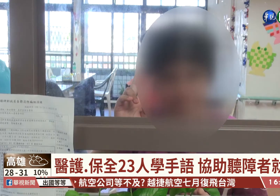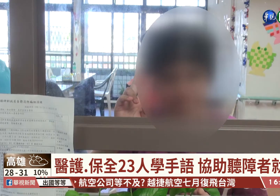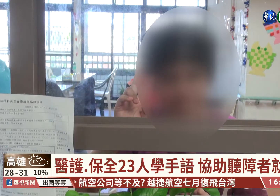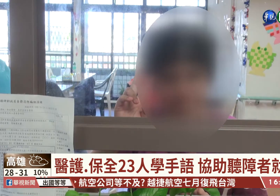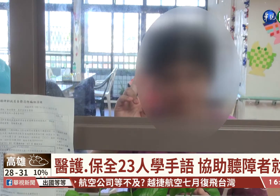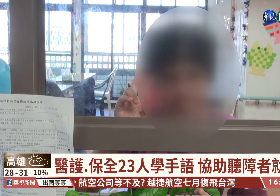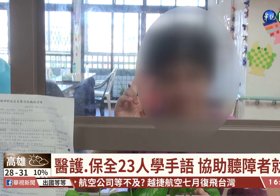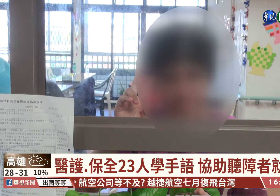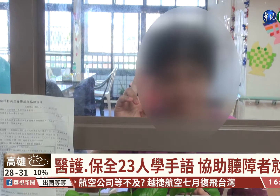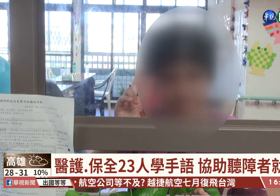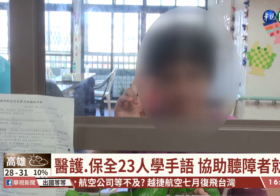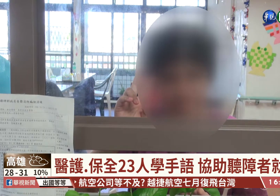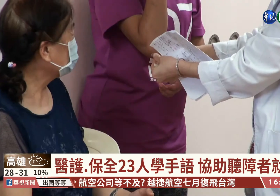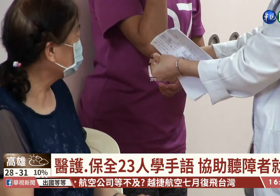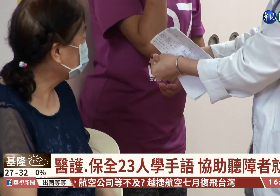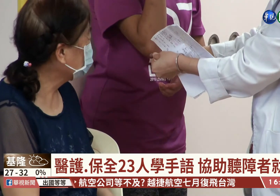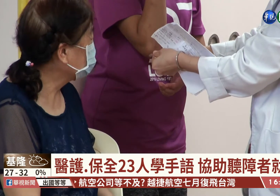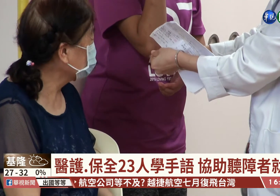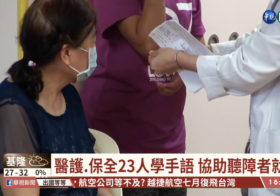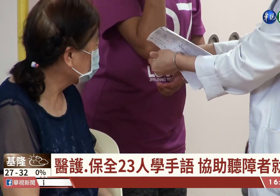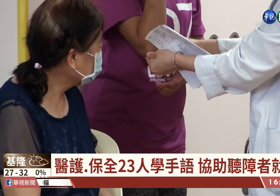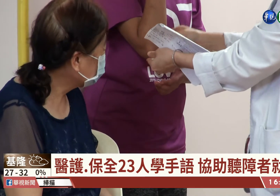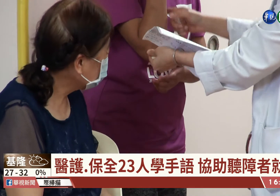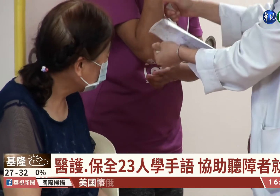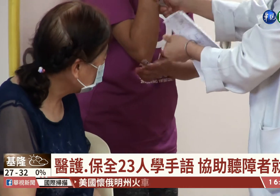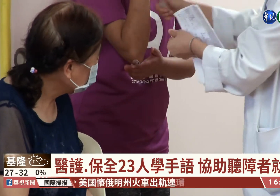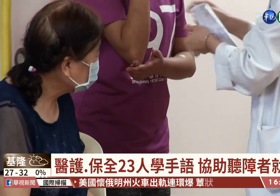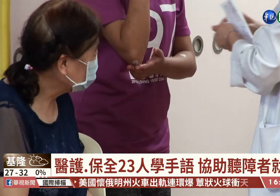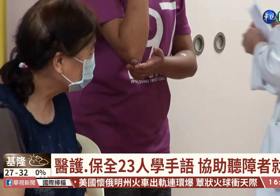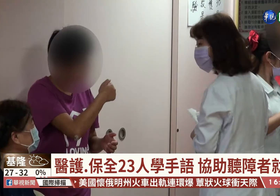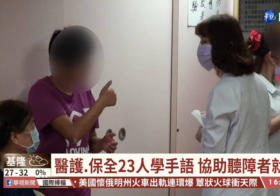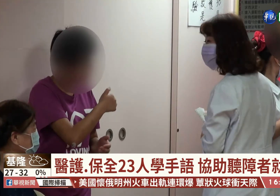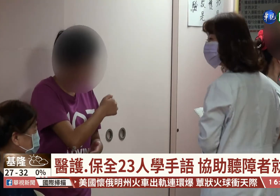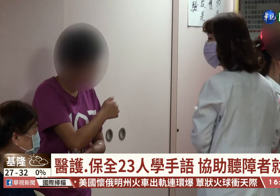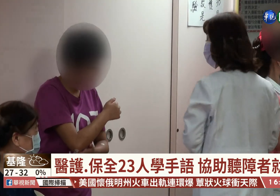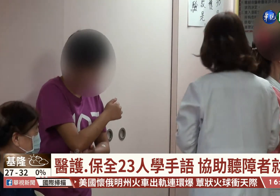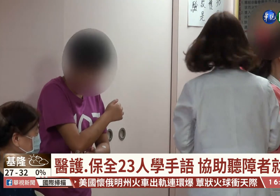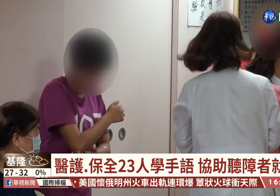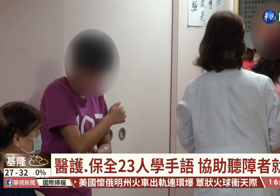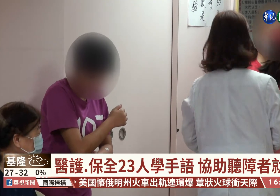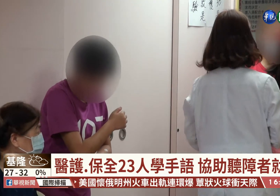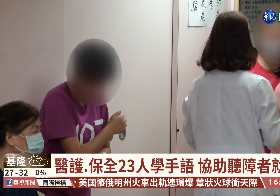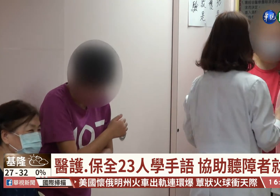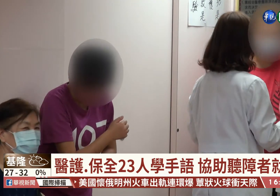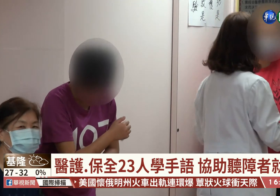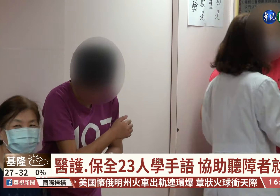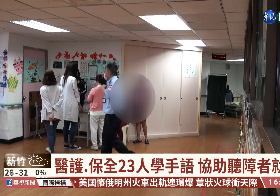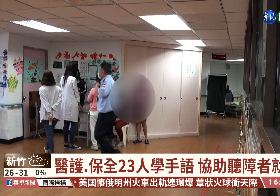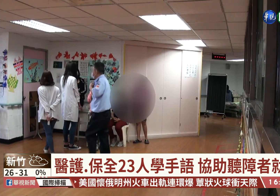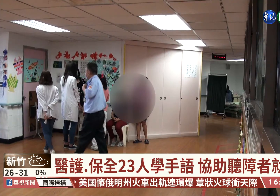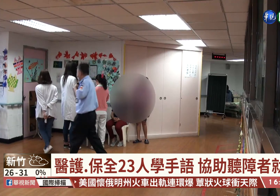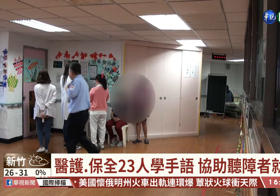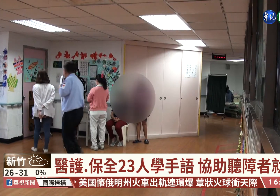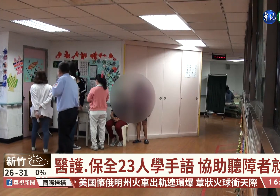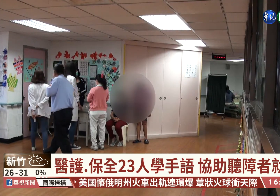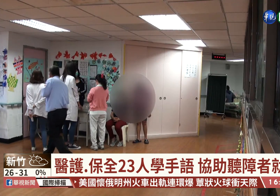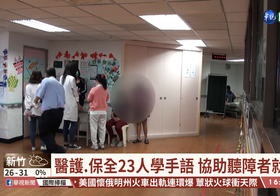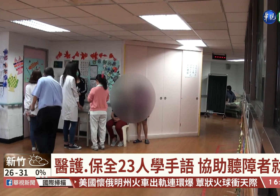嘛，袂晓讲话。即摆因为身心的镜头入去部立的台东病院，为了要互伊信任，医师、护理师到保全